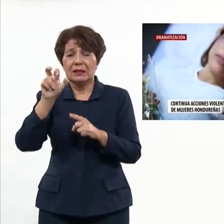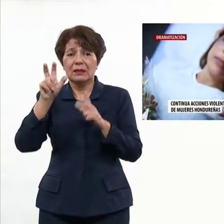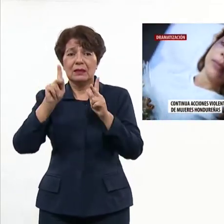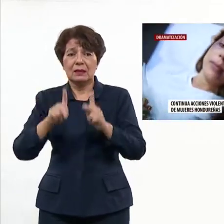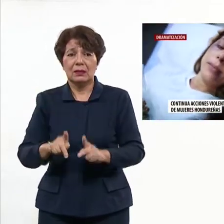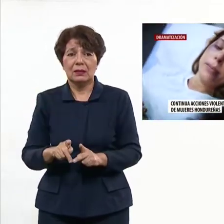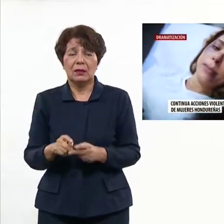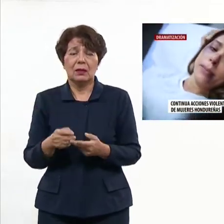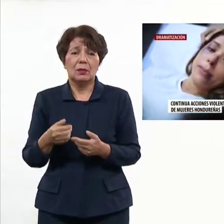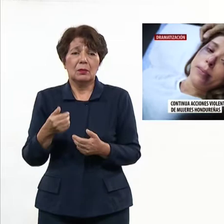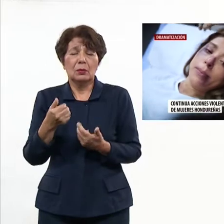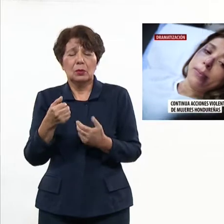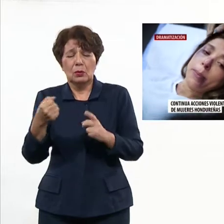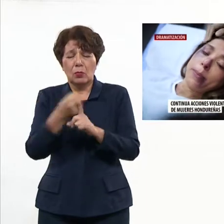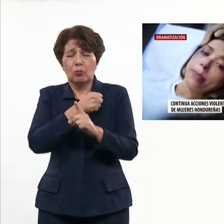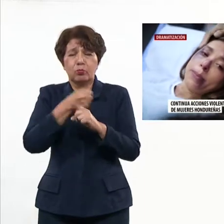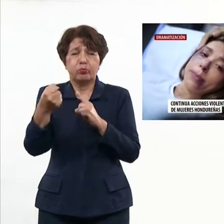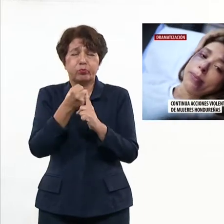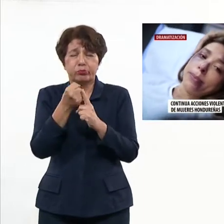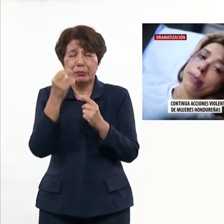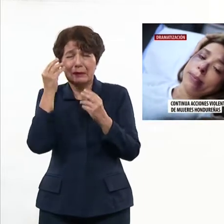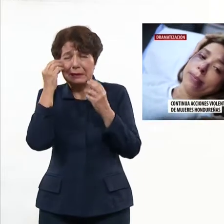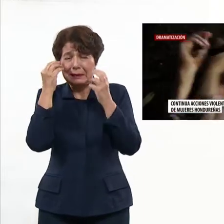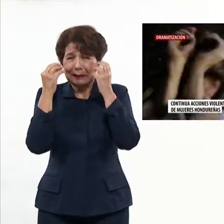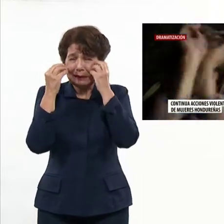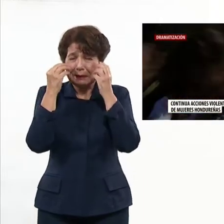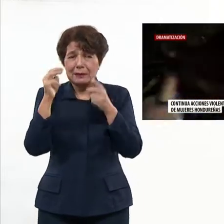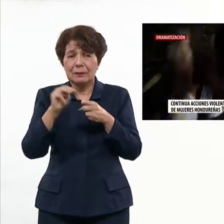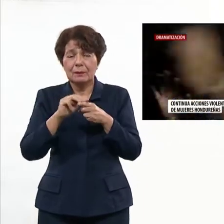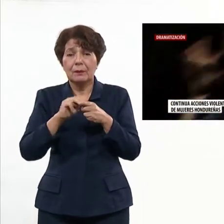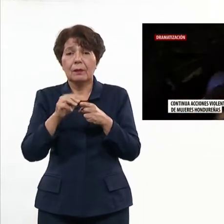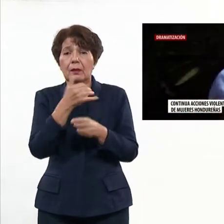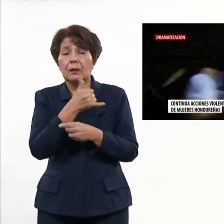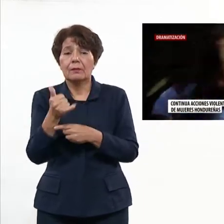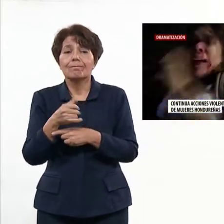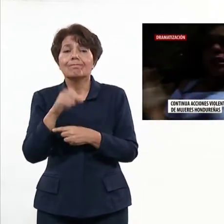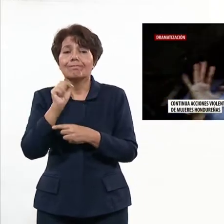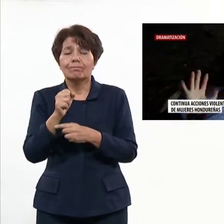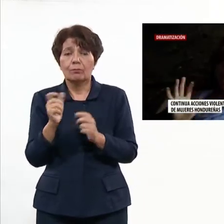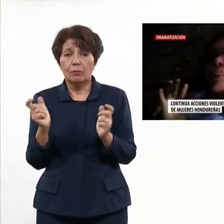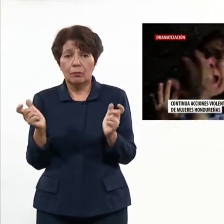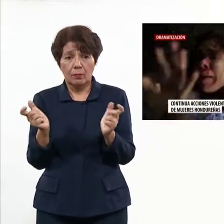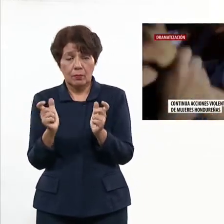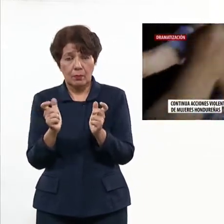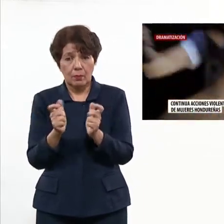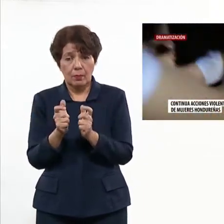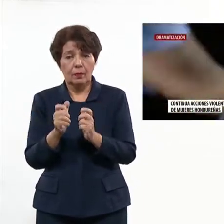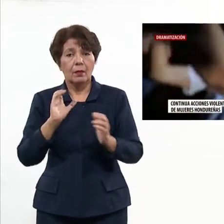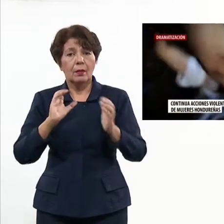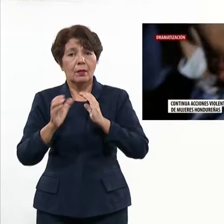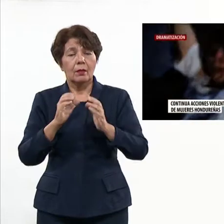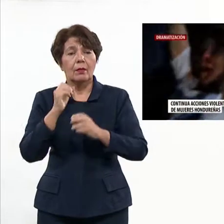reporte por parte de la secretaria de seguridad quienes además señalan que existe una reducción significativa en comparación al año anterior